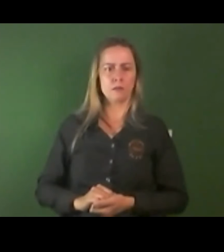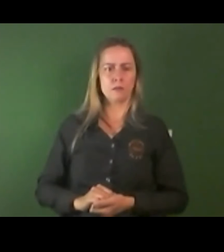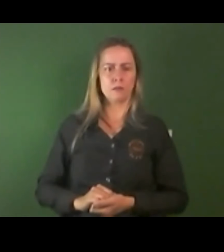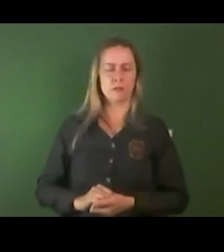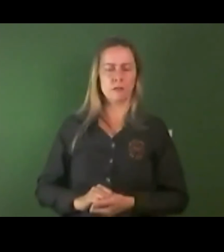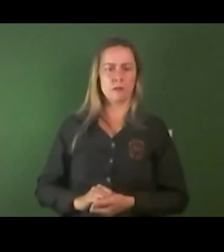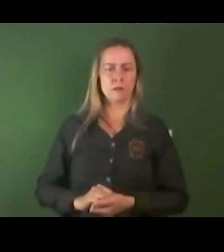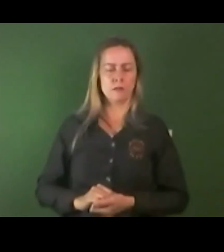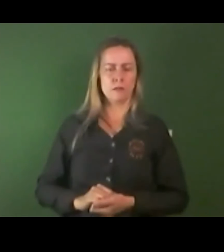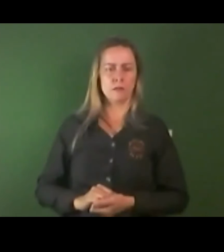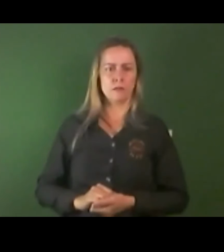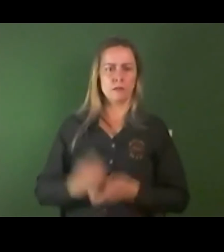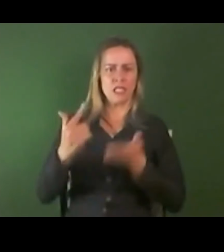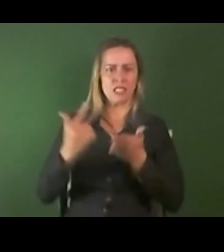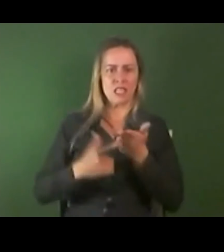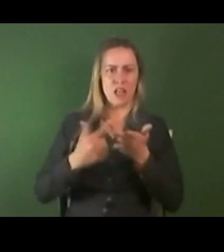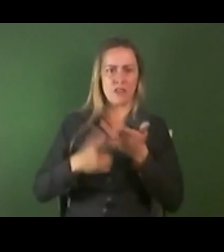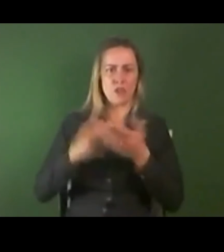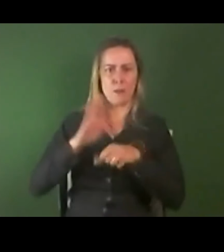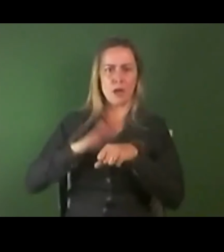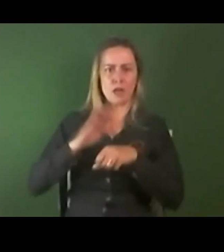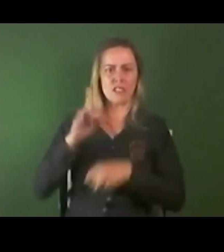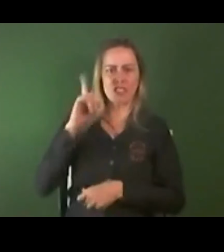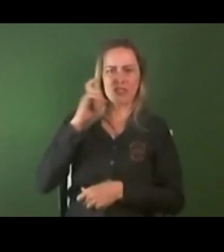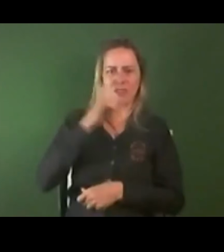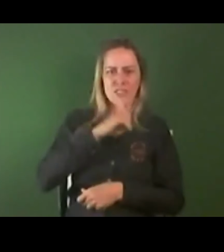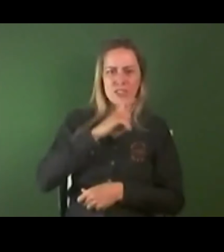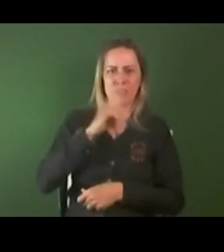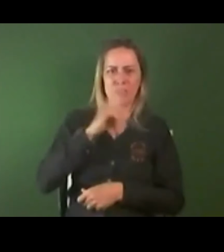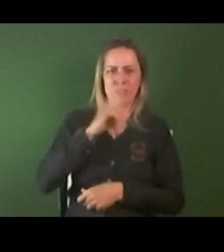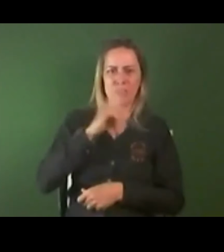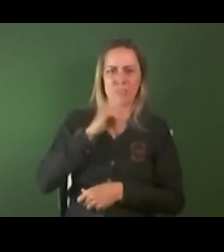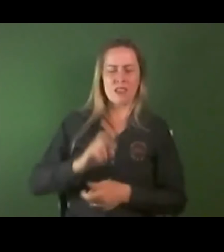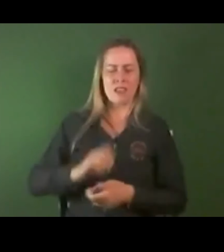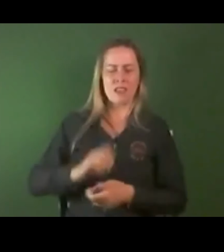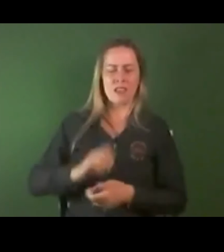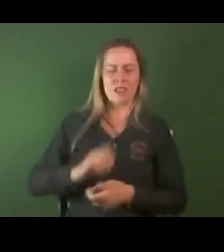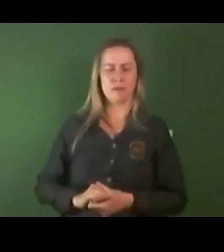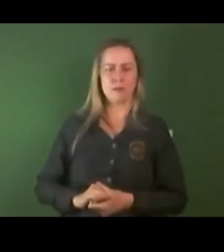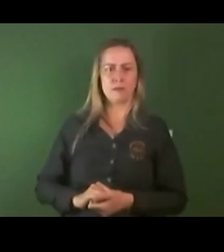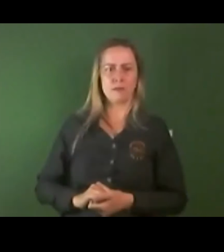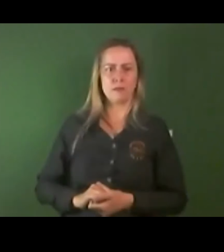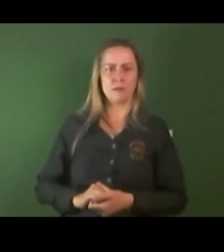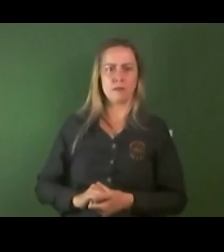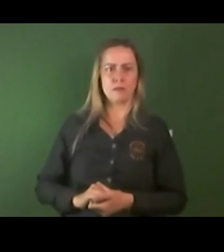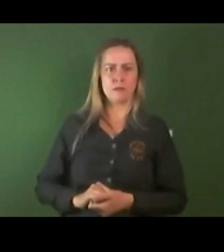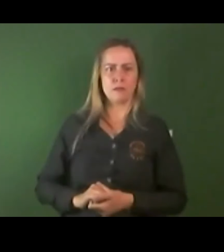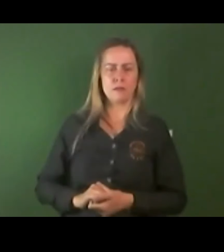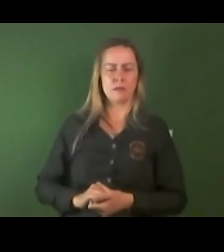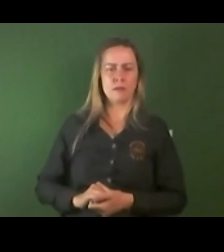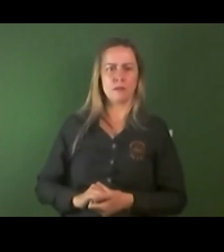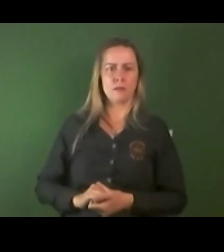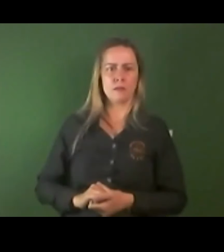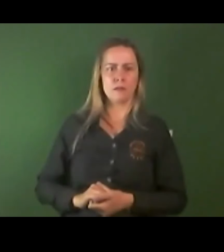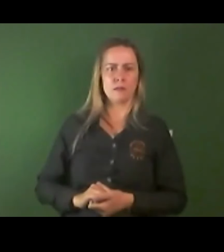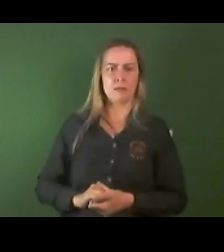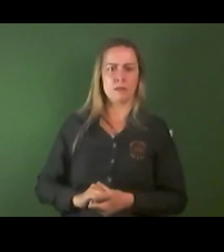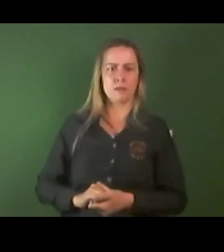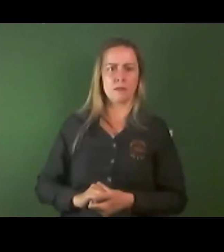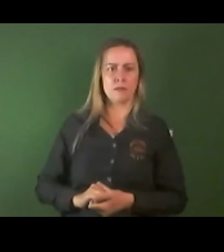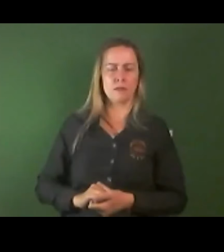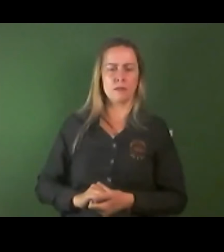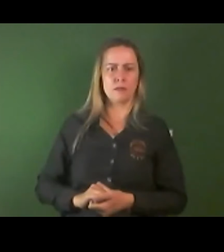Esse livro é um pouquinho mais difícil aqui de ver, porque ele tem um brilho que é um pouco complicado, né? Mas aqui a gente vê um corpo de